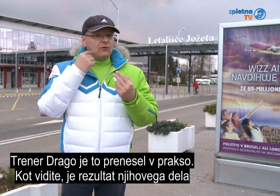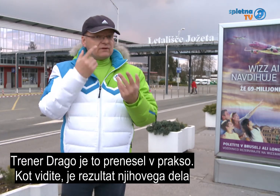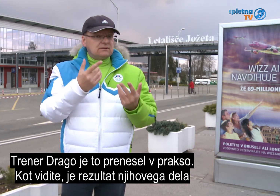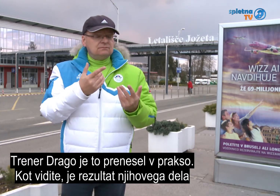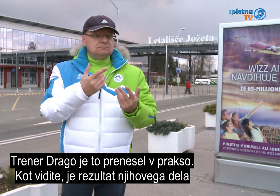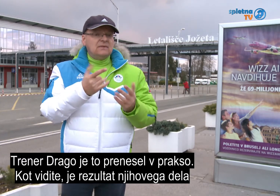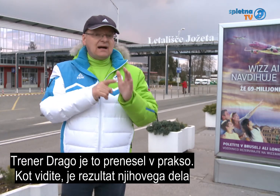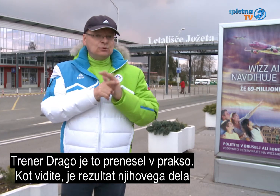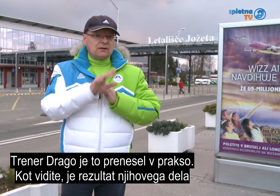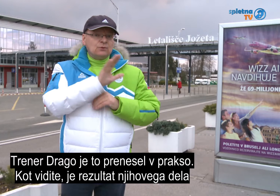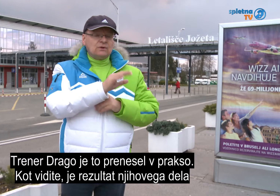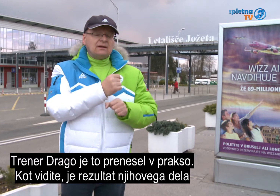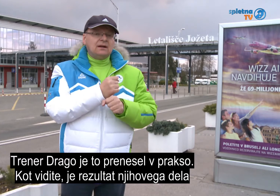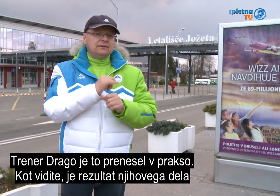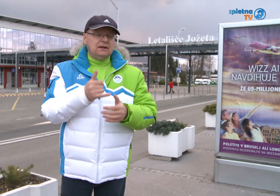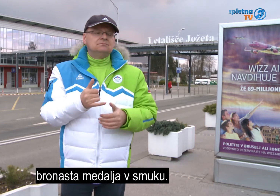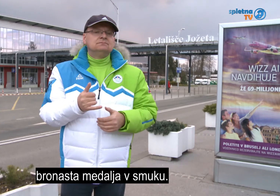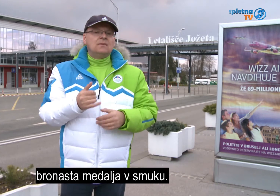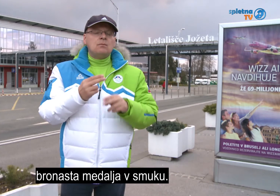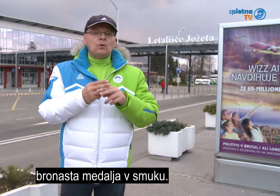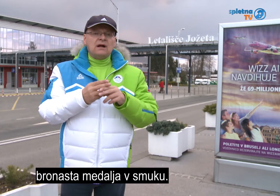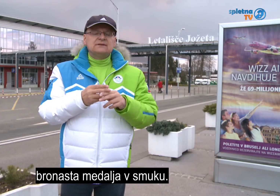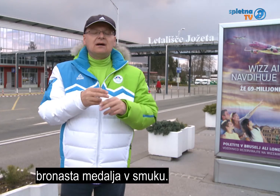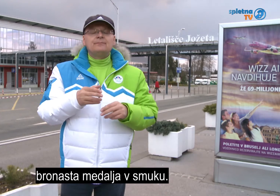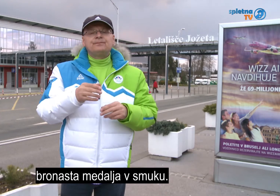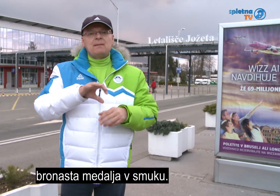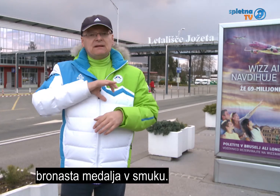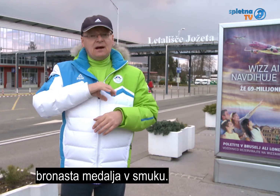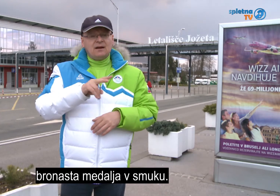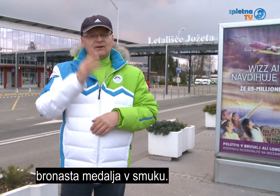kokilta halutaan niin katsotaan ja on